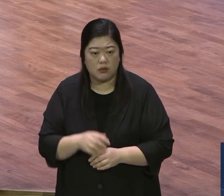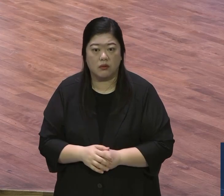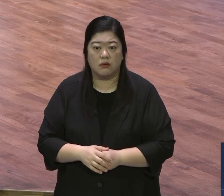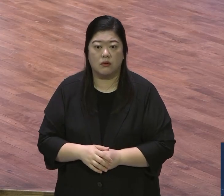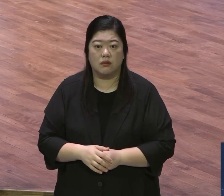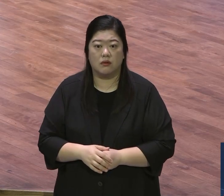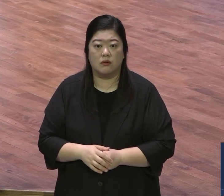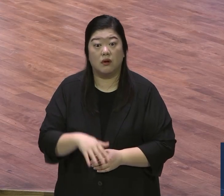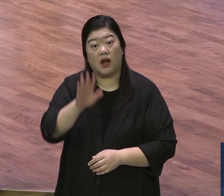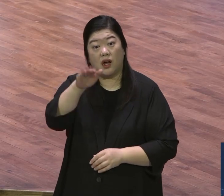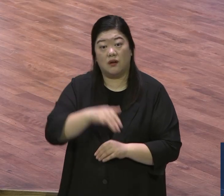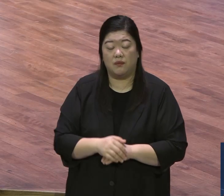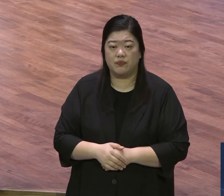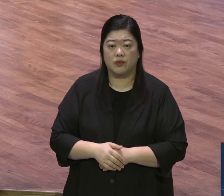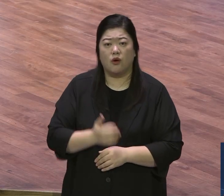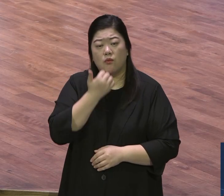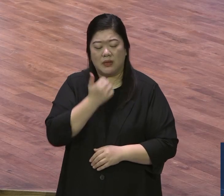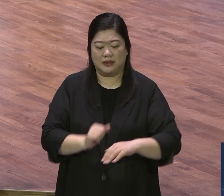지하철 타고